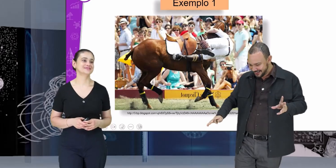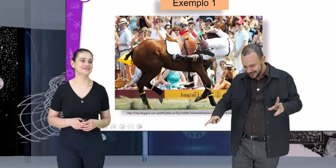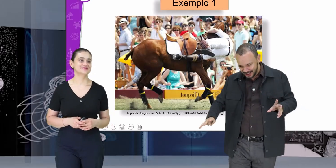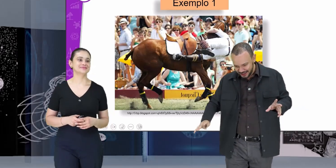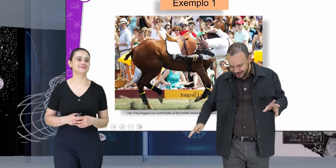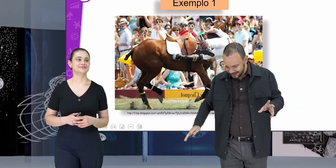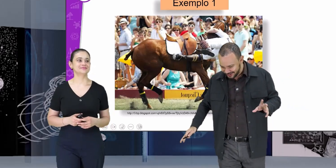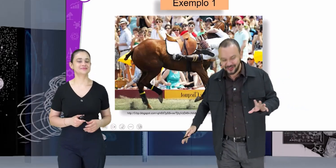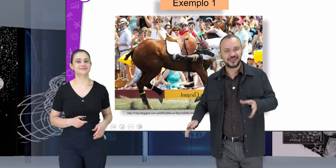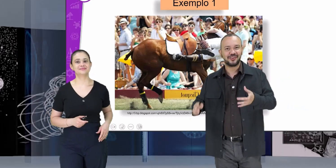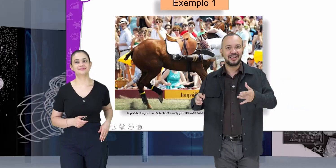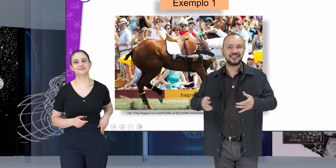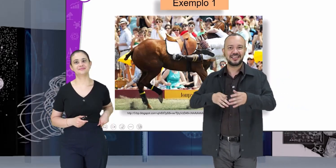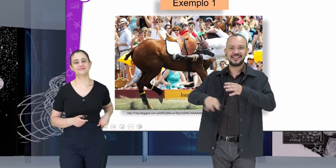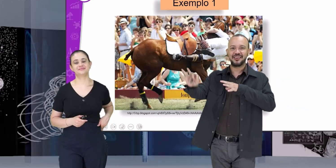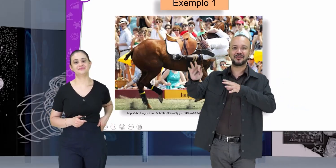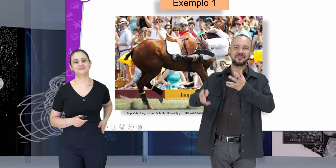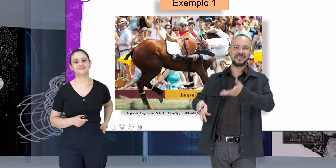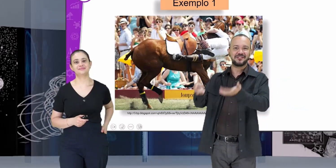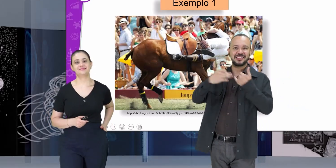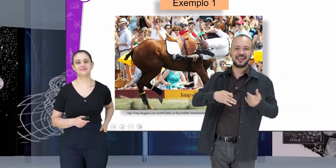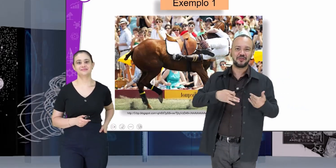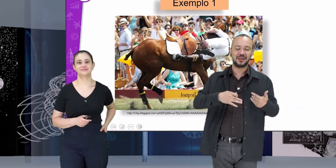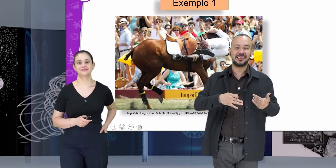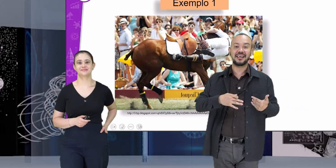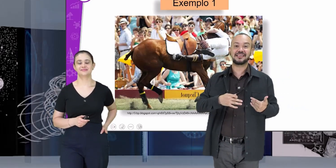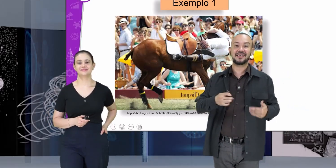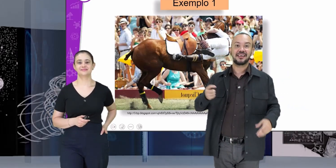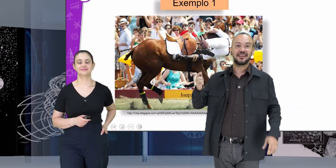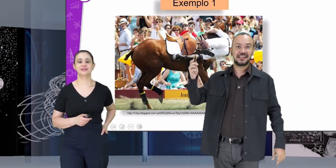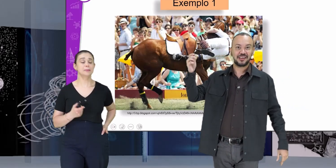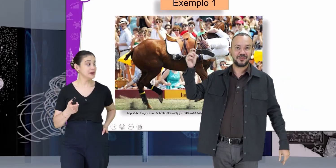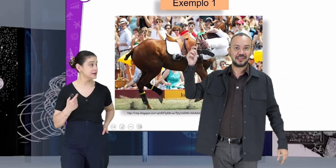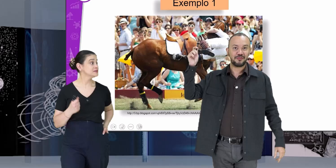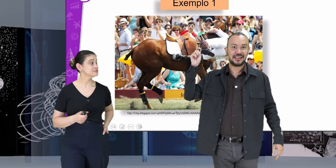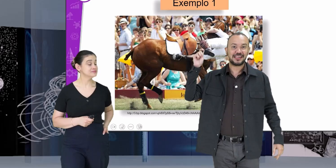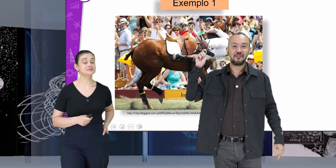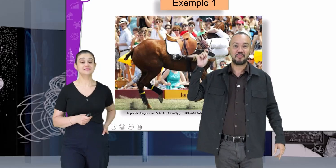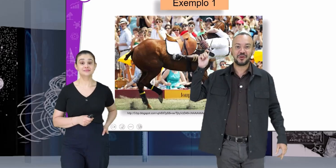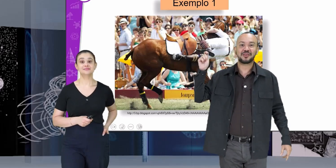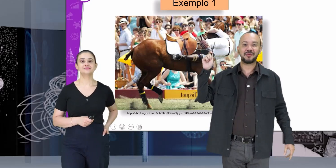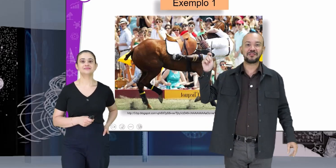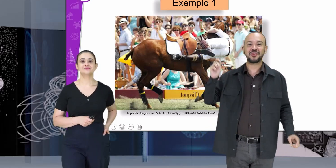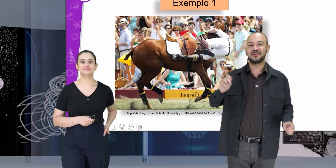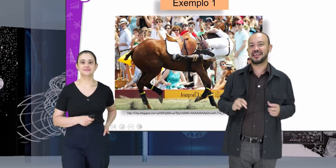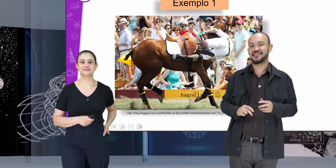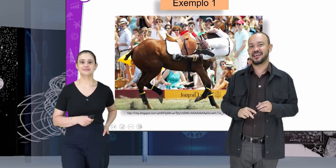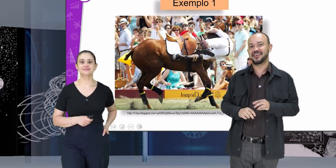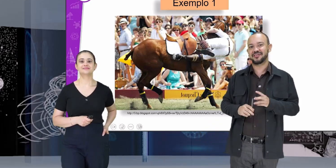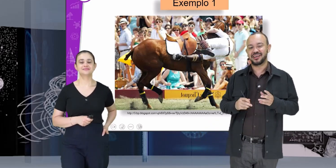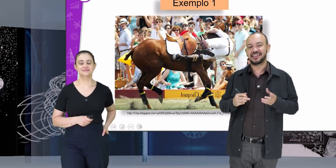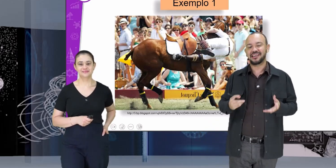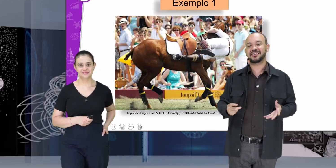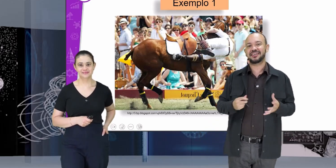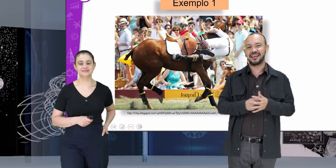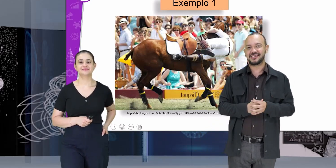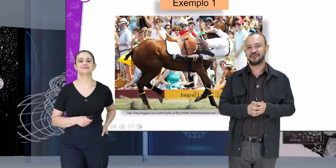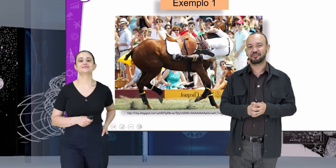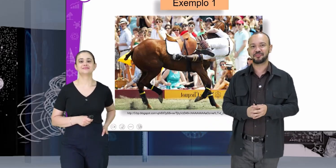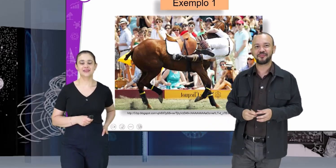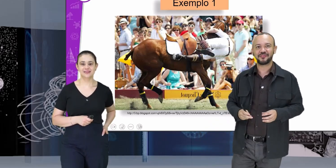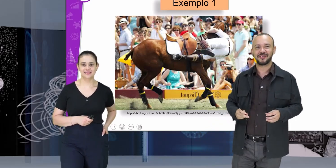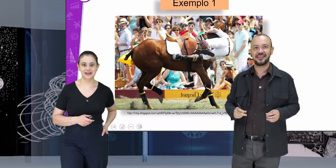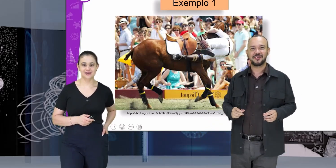você assustou ele saiu de uma vez e você caiu para trás... Então você está muito bem familiarizado com a ideia de